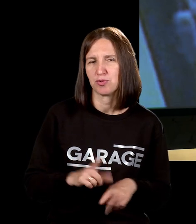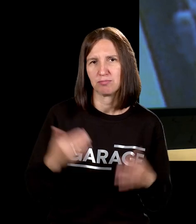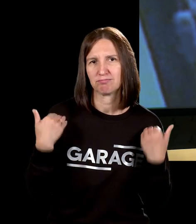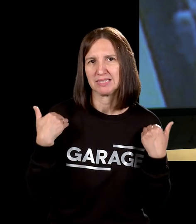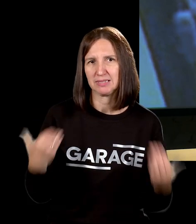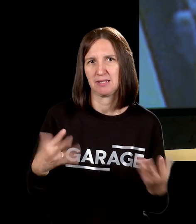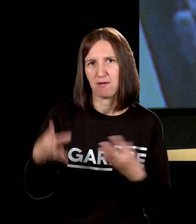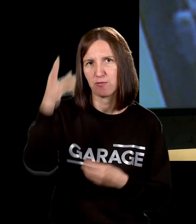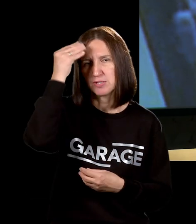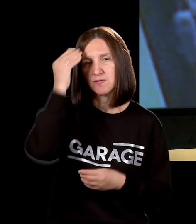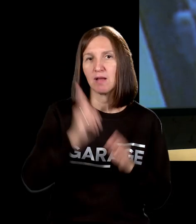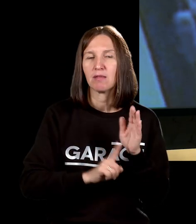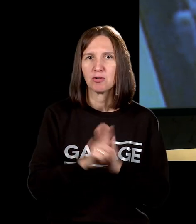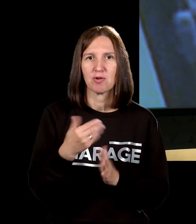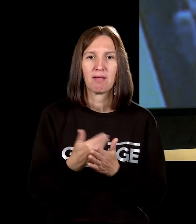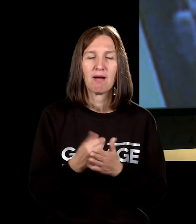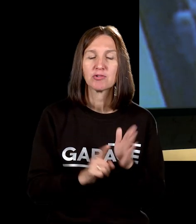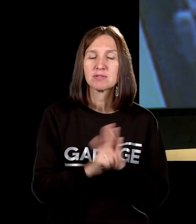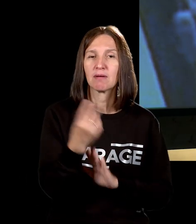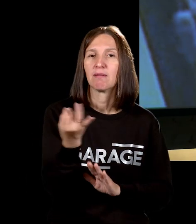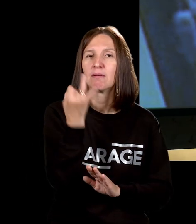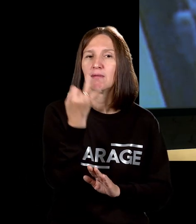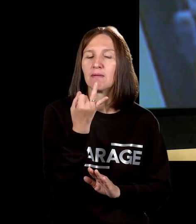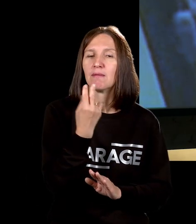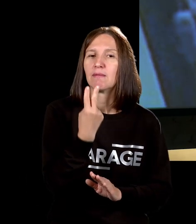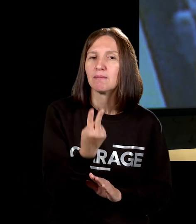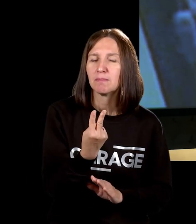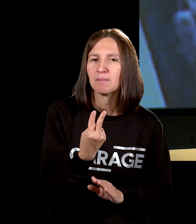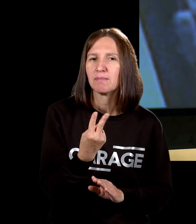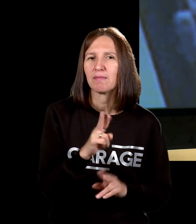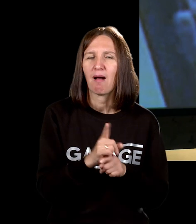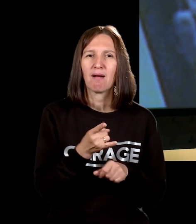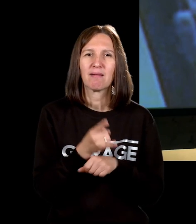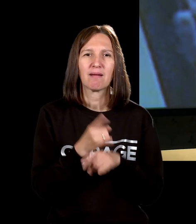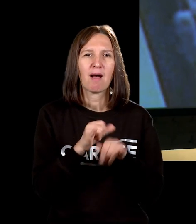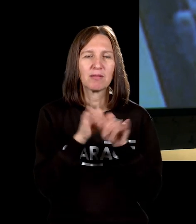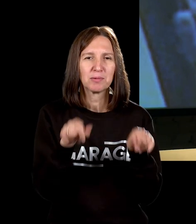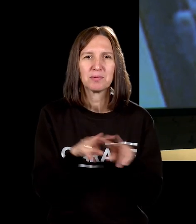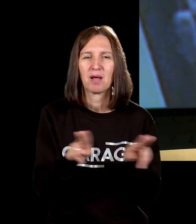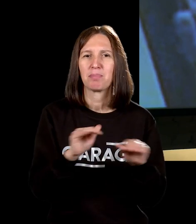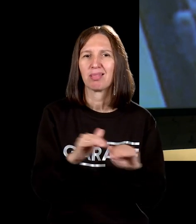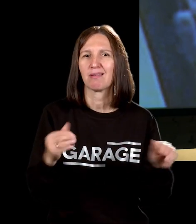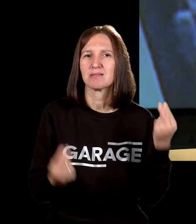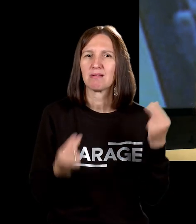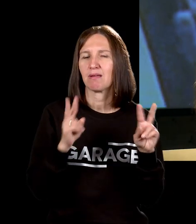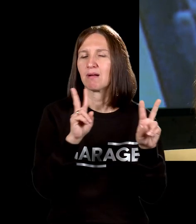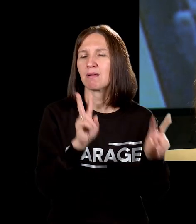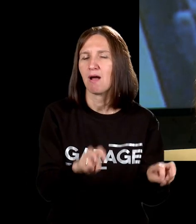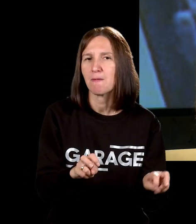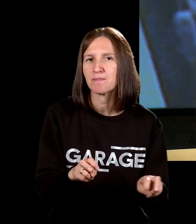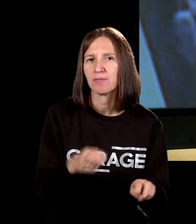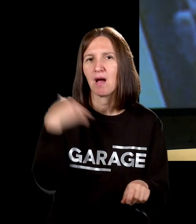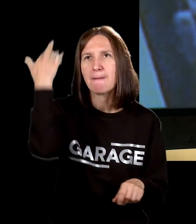очень забавно, что это карикатура, что это детская игра, что это, да, там вот мечта антиглобалистов, взорвали